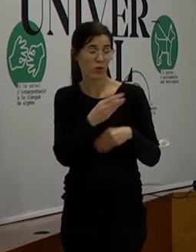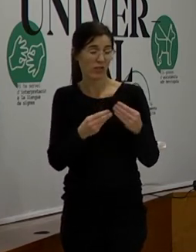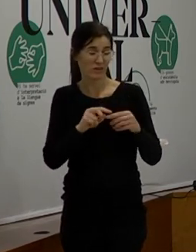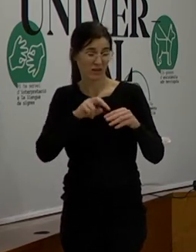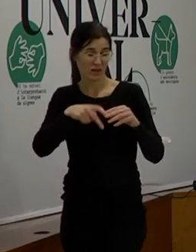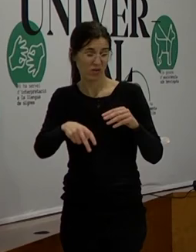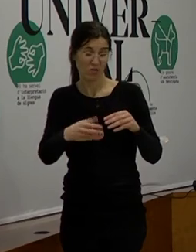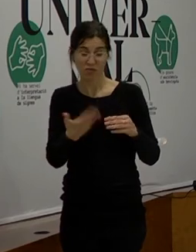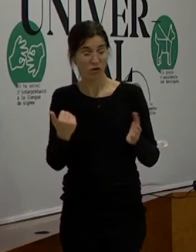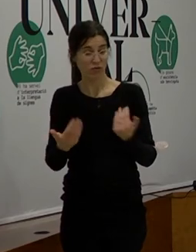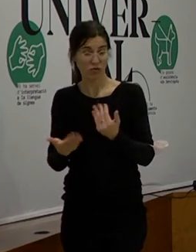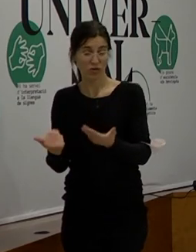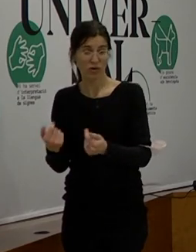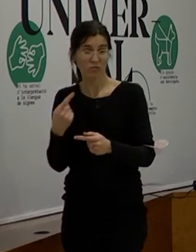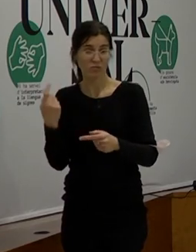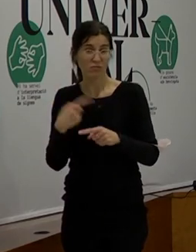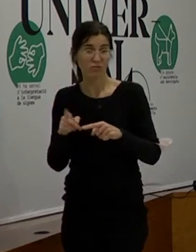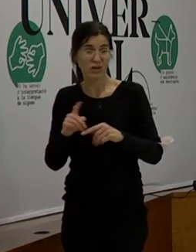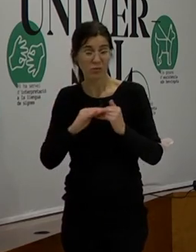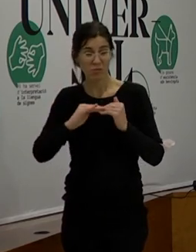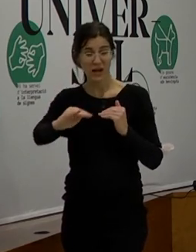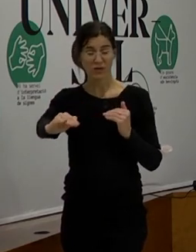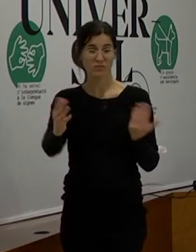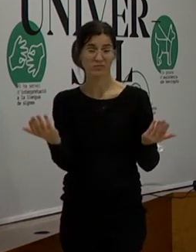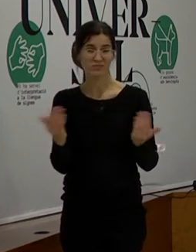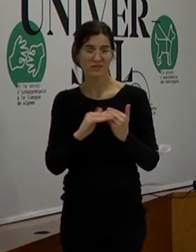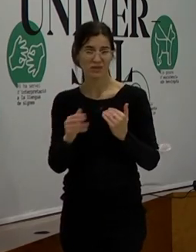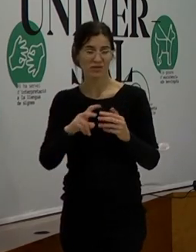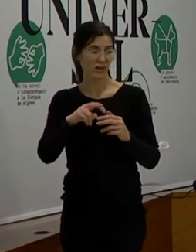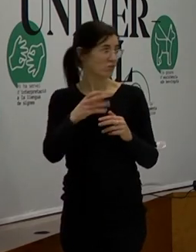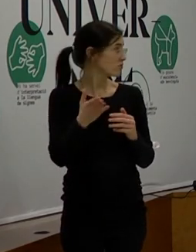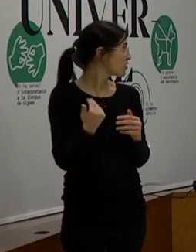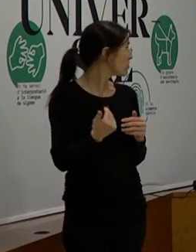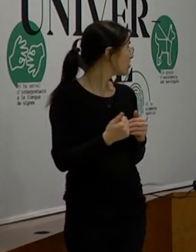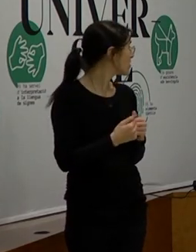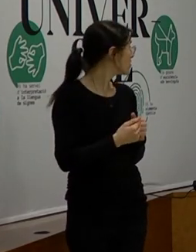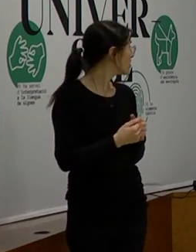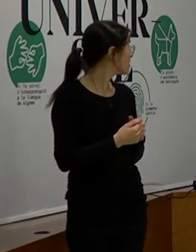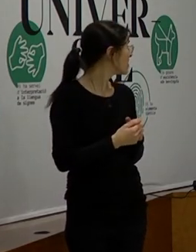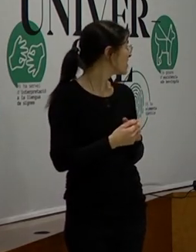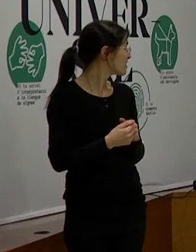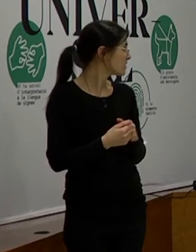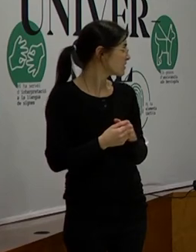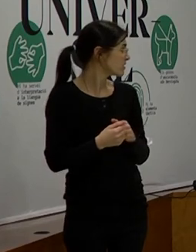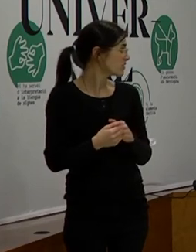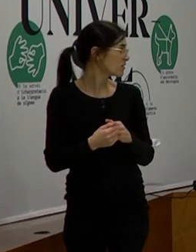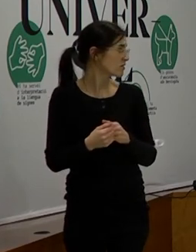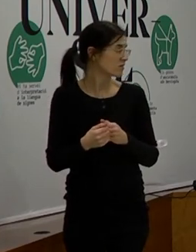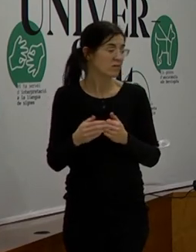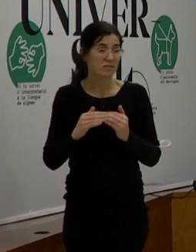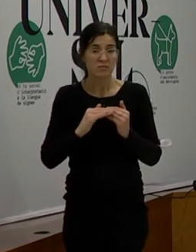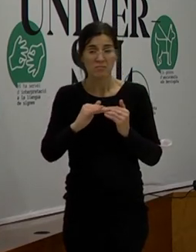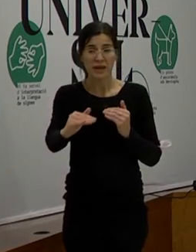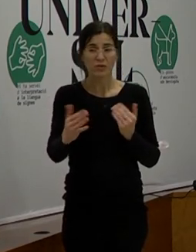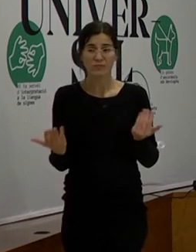graus? Per què no els treus? Per què no ho fas tot pla? Pla. Suau. Ja està. ¿Vale?